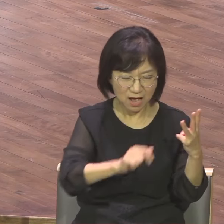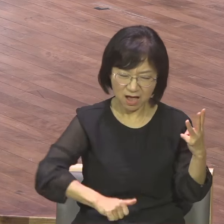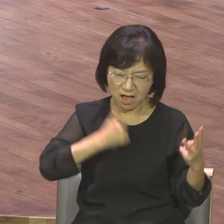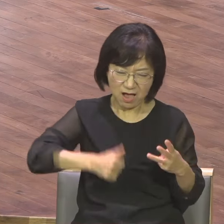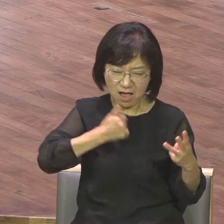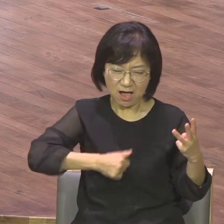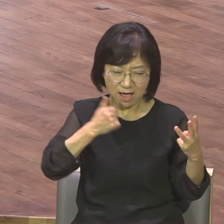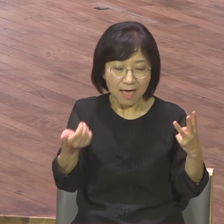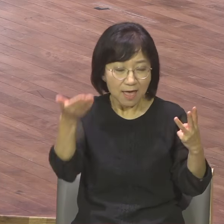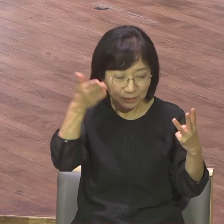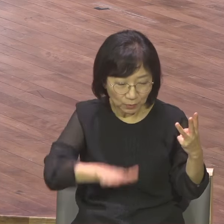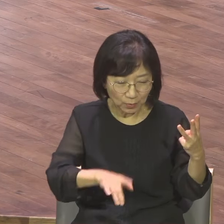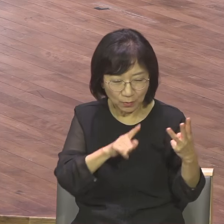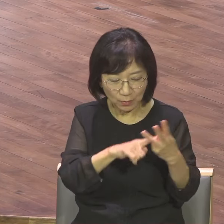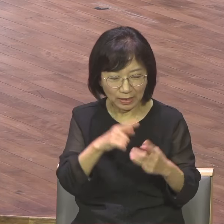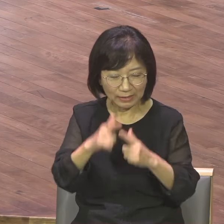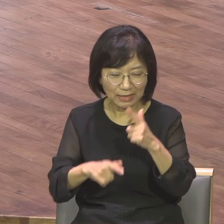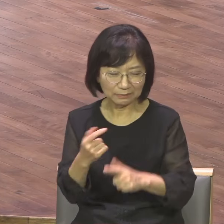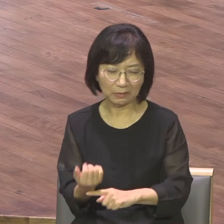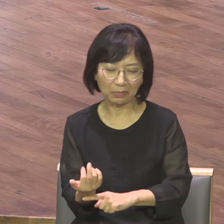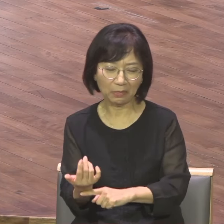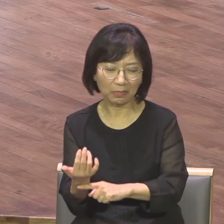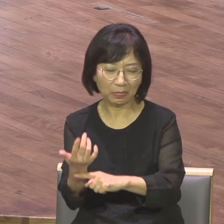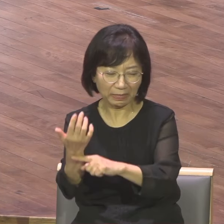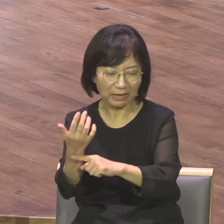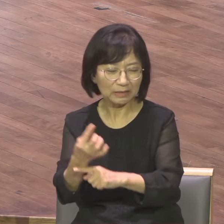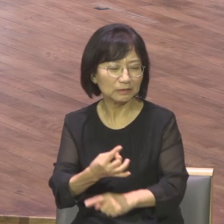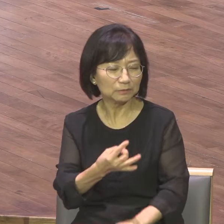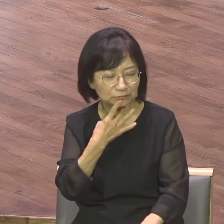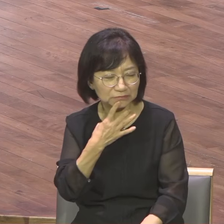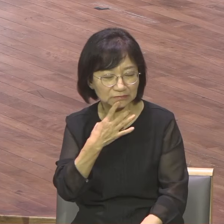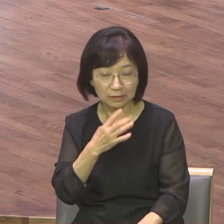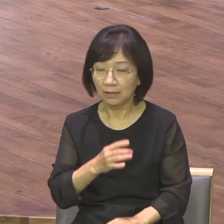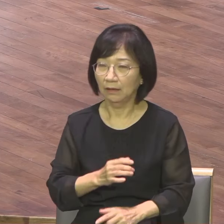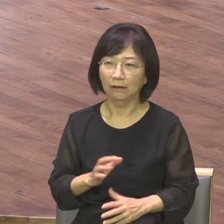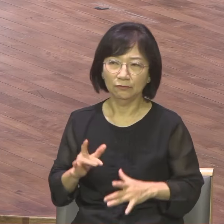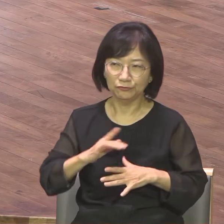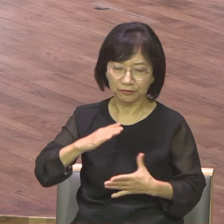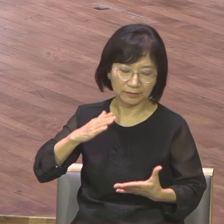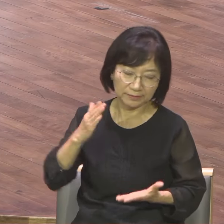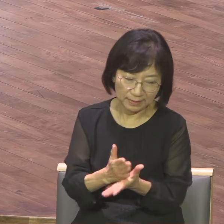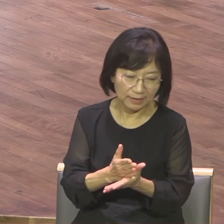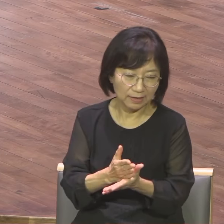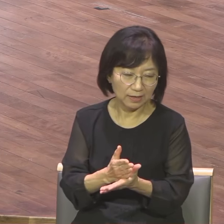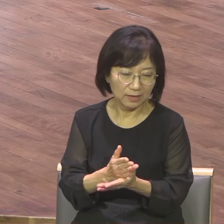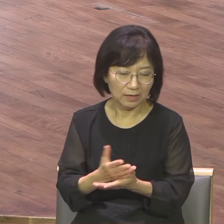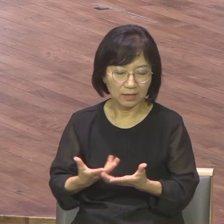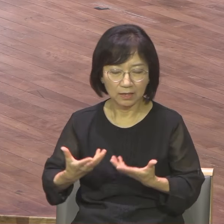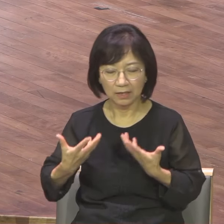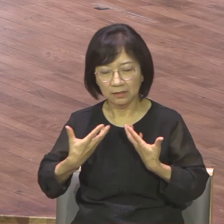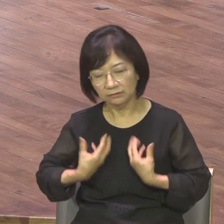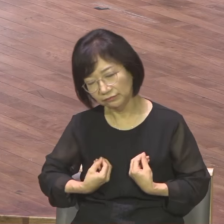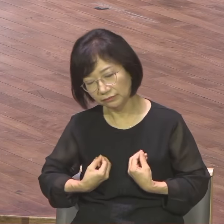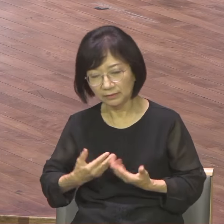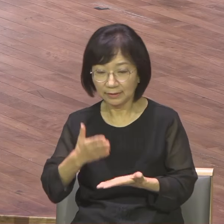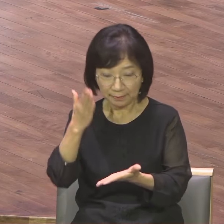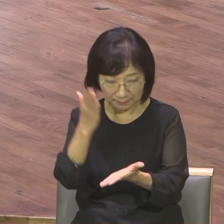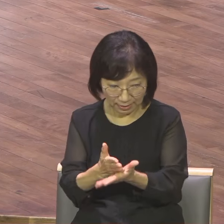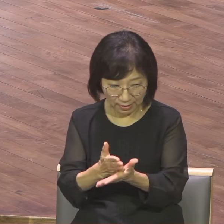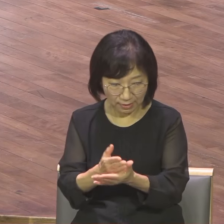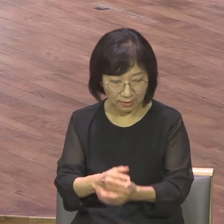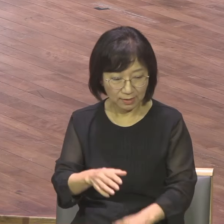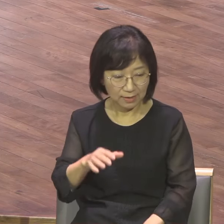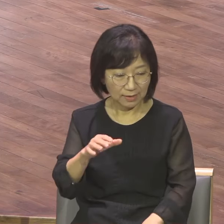노할지라도 이들은 연기나는 두 부지깽이 그루터기에 불과하니 두려워하지 말며 낙심하지 말라.